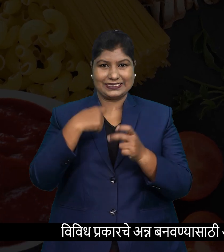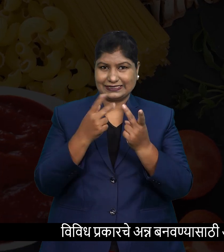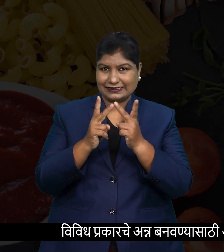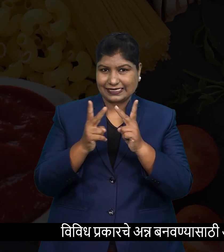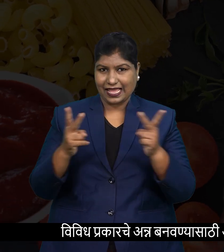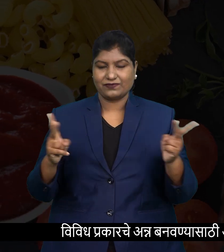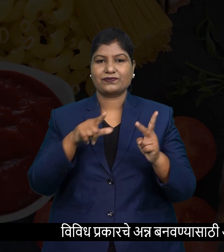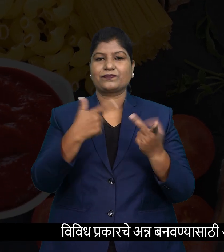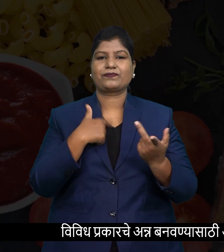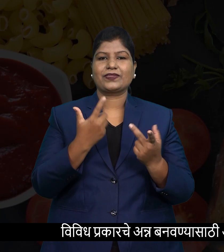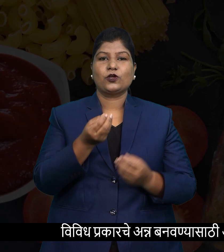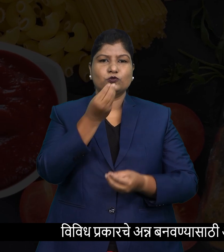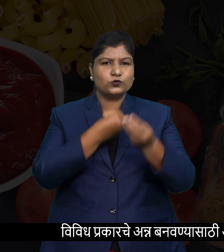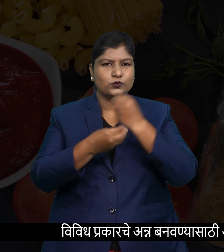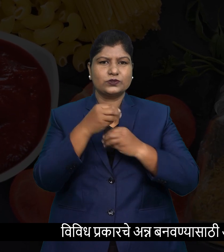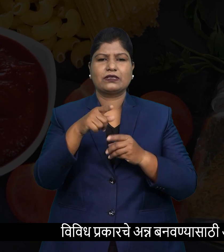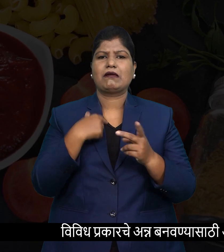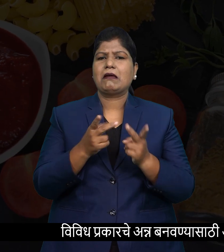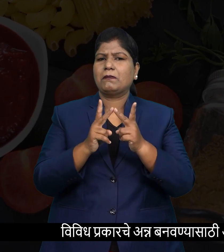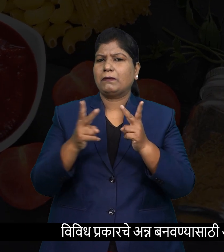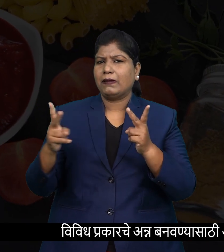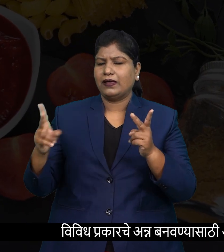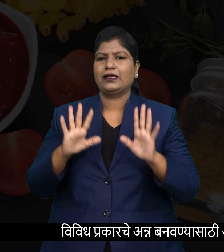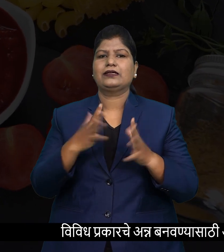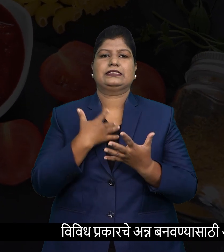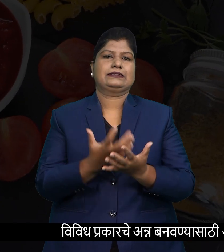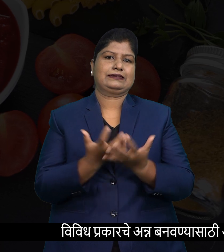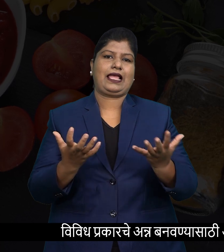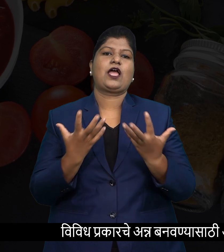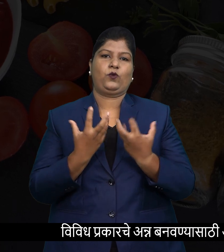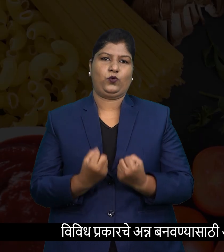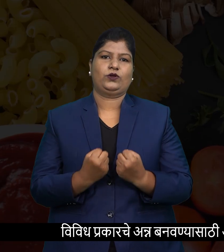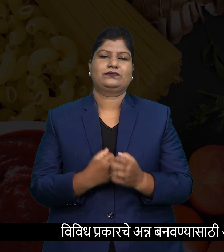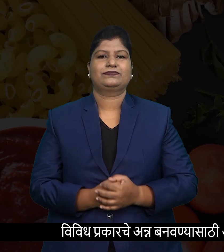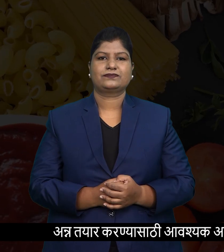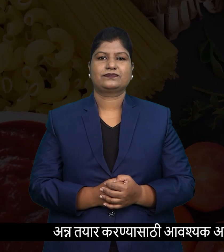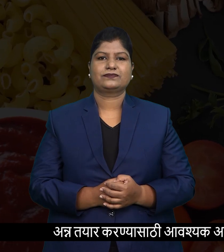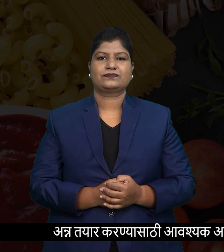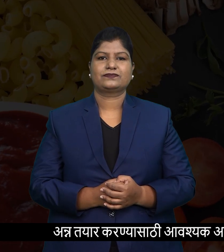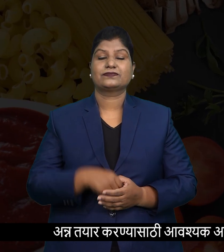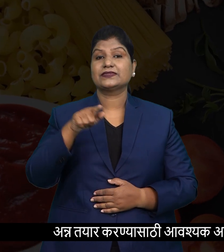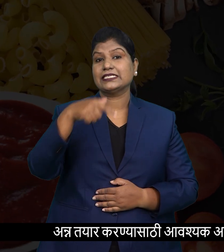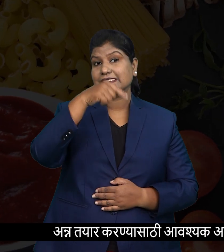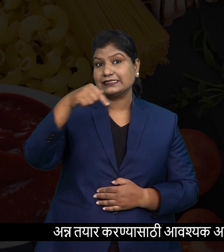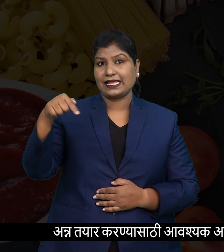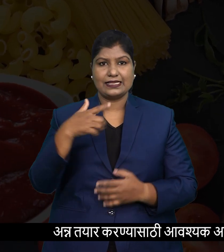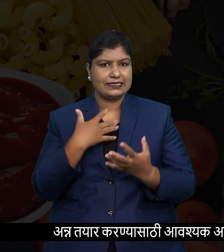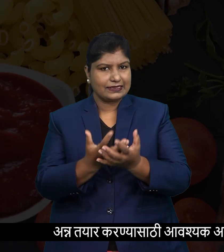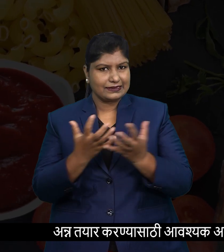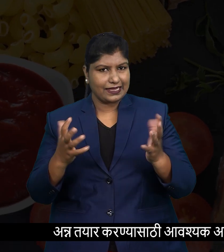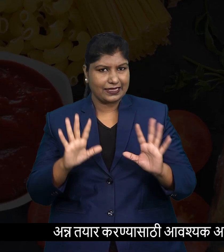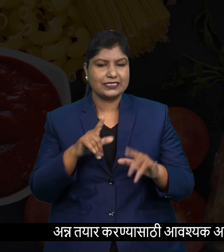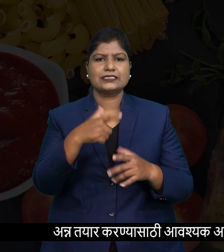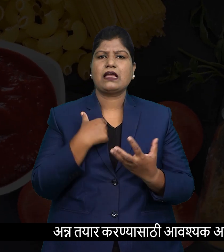अन्न बनवण्यासाठी आपल्याला विविध साहित्याची आवश्यकता असते. अन्न तयार करण्यासाठी